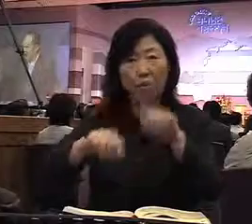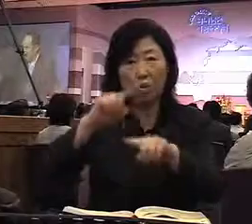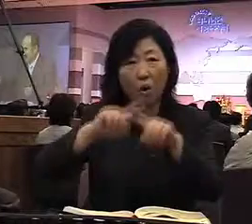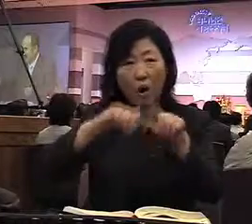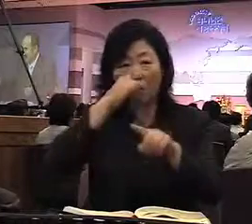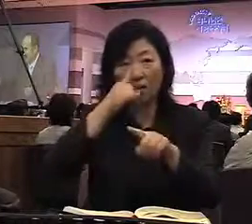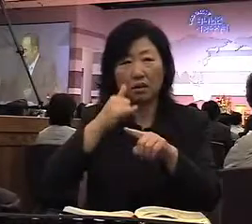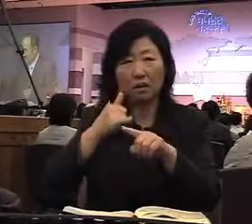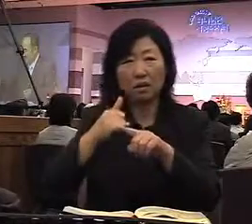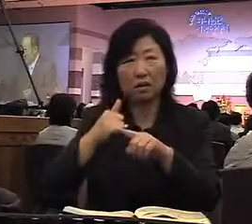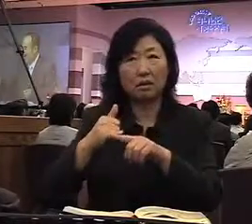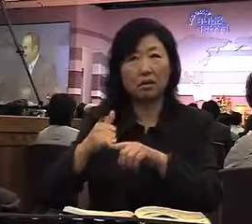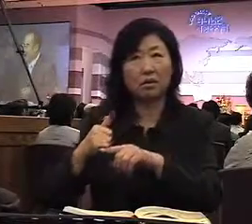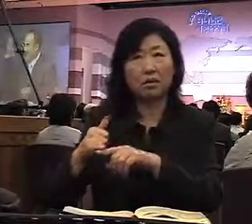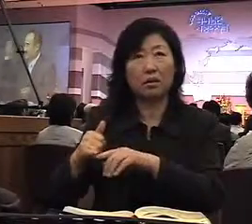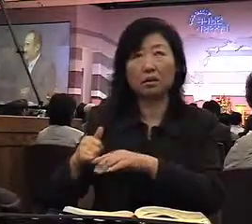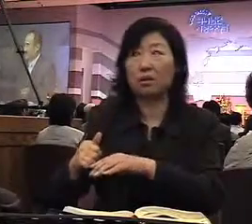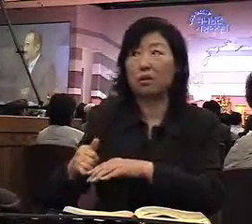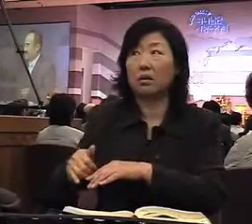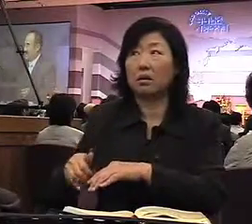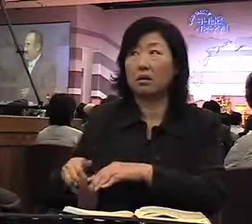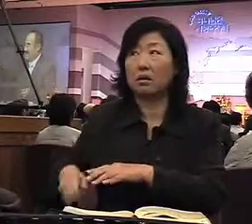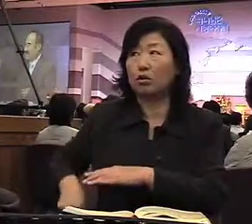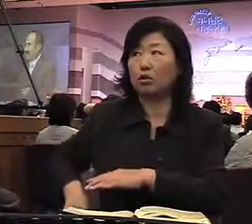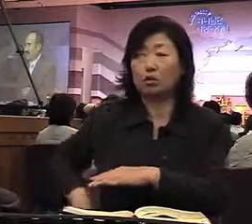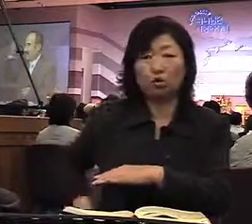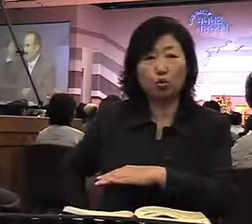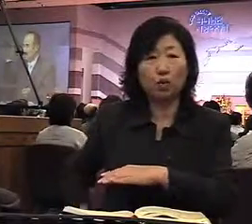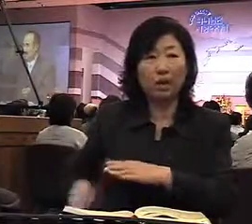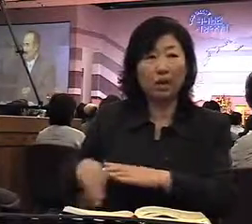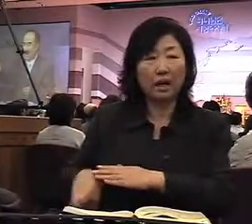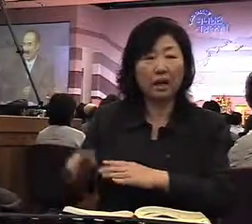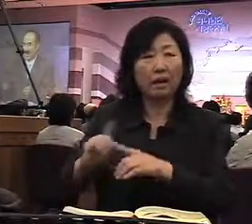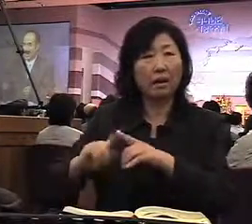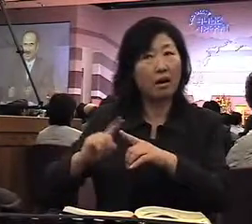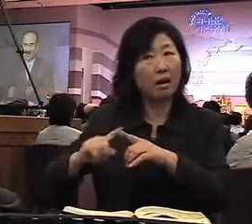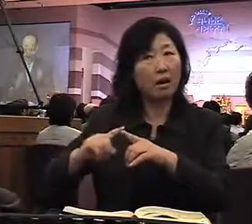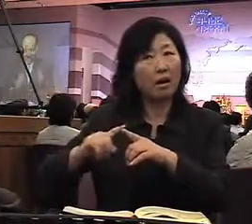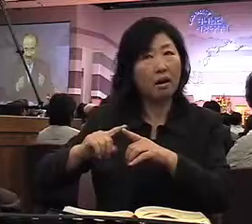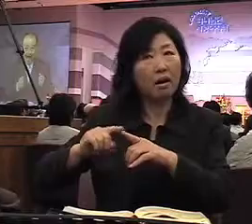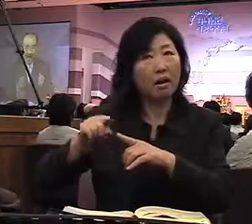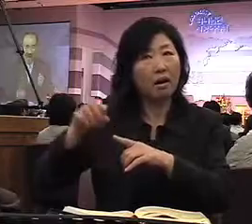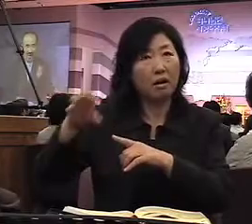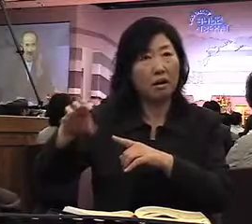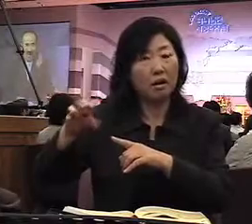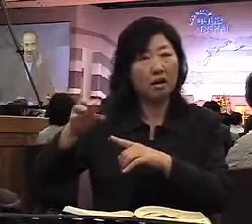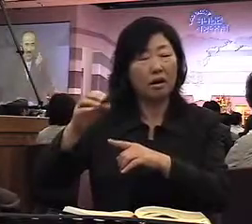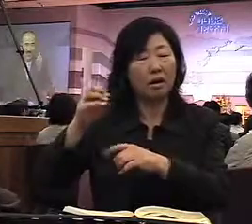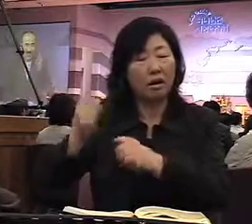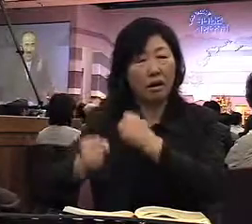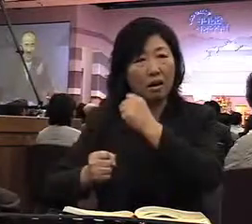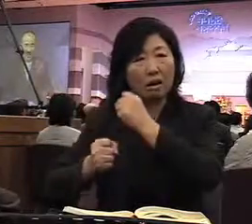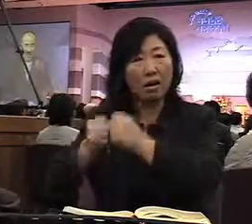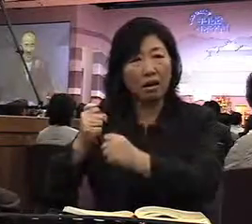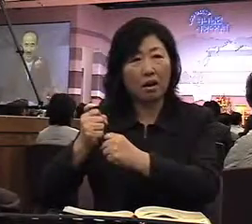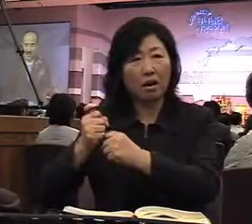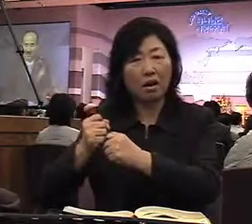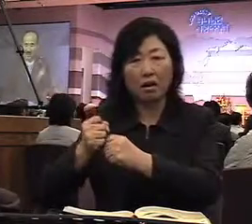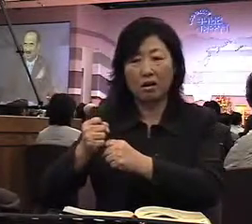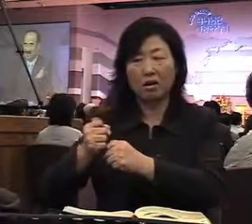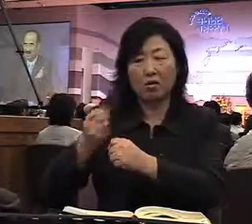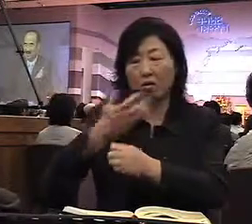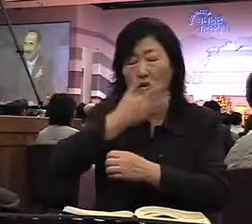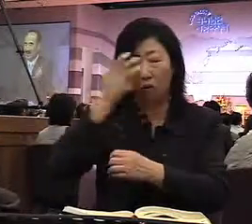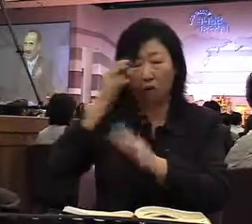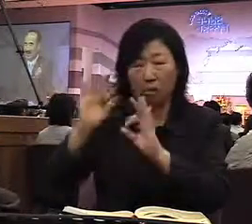옆에 주머니 칼에 놓여있는 꿈을 꿨는데 아침에 일어나자마자 자기는 그 곳을 알고 있었기 때문에 달려갔는데 꿈에 본 주머니 칼이 거기 있는